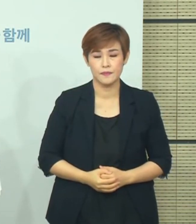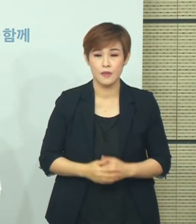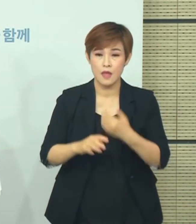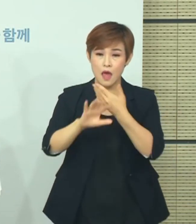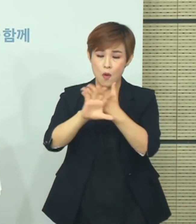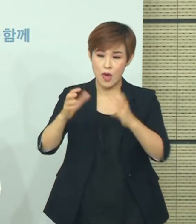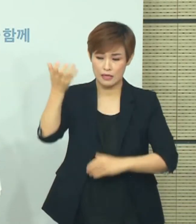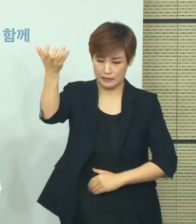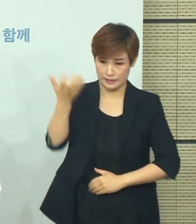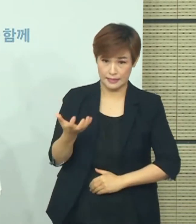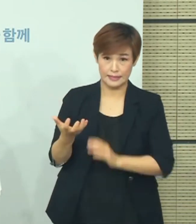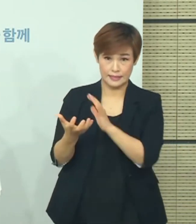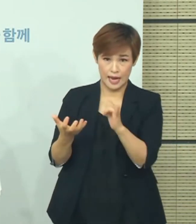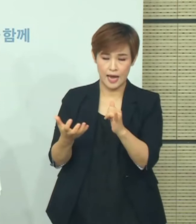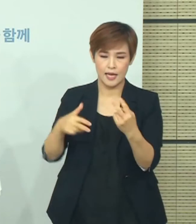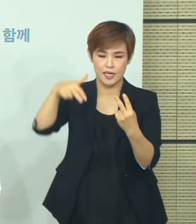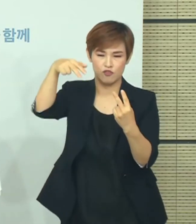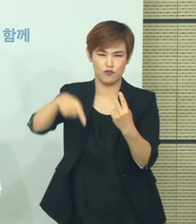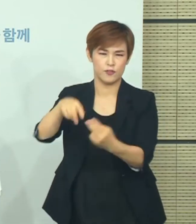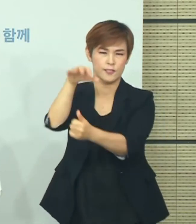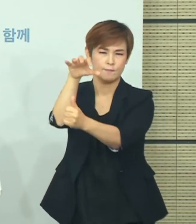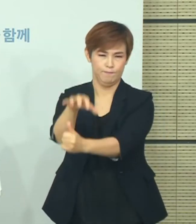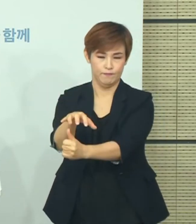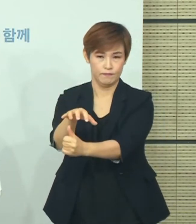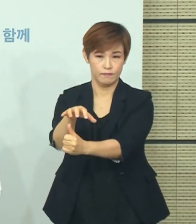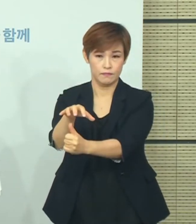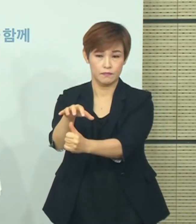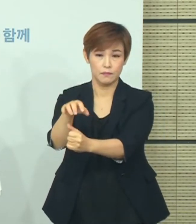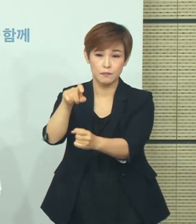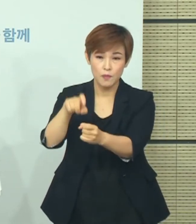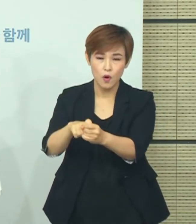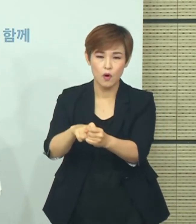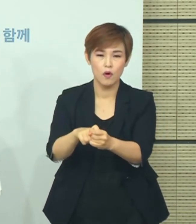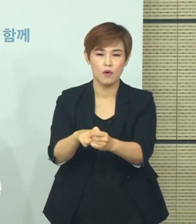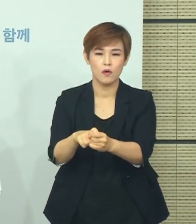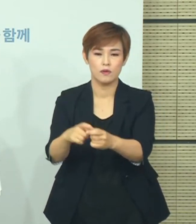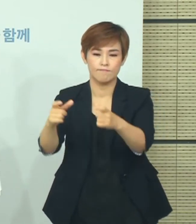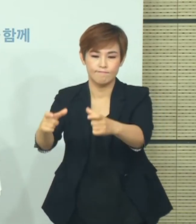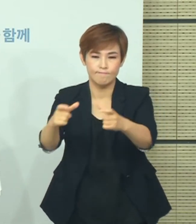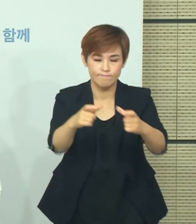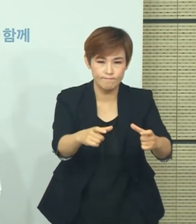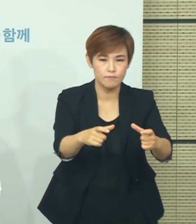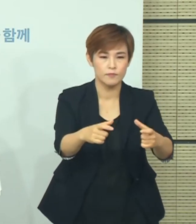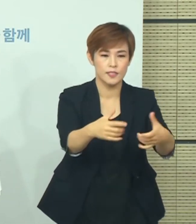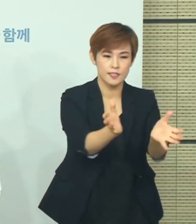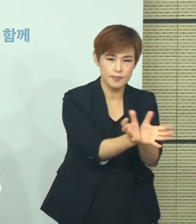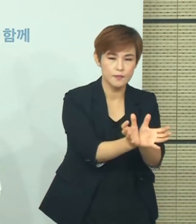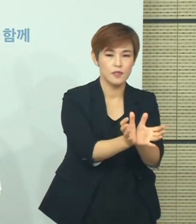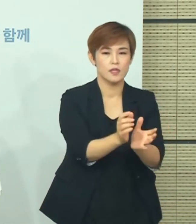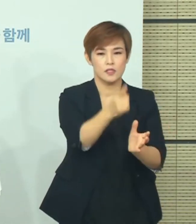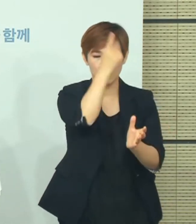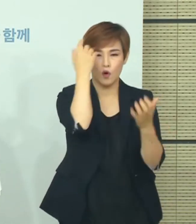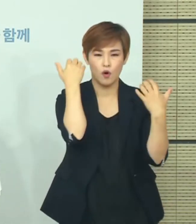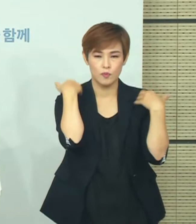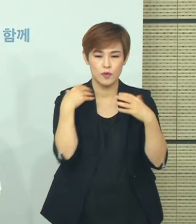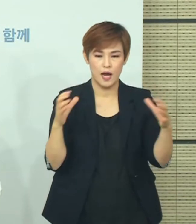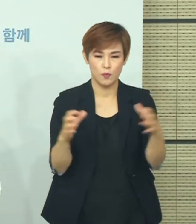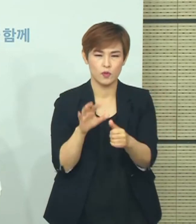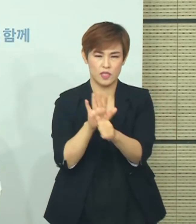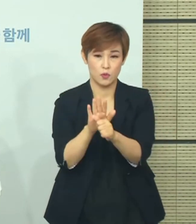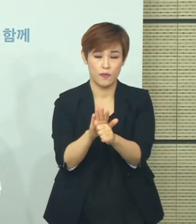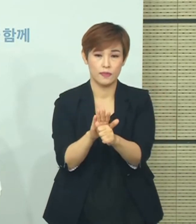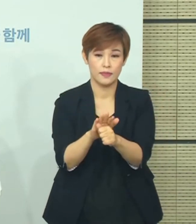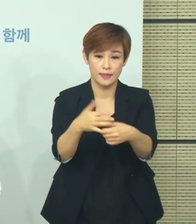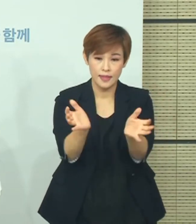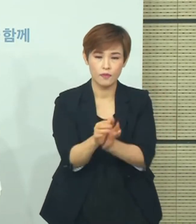입국자의 2주간 시설 격리를 위해 관계 부처와 지자체 등으로 구성된 정부 합동 지원단